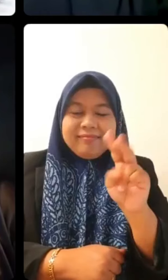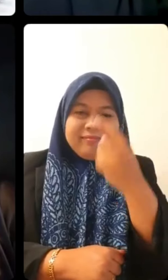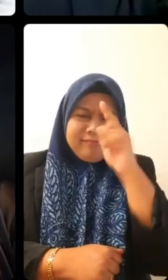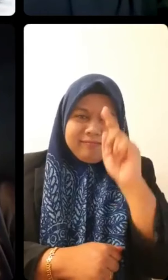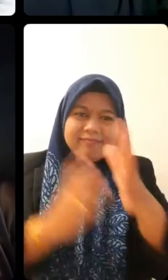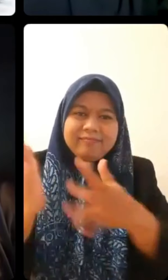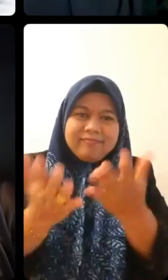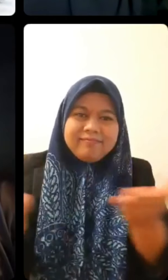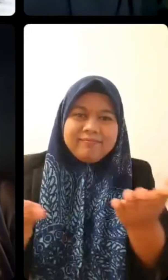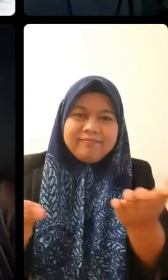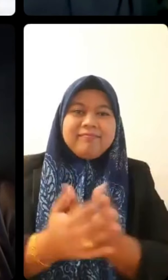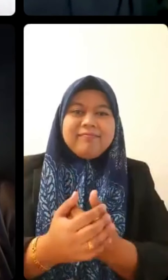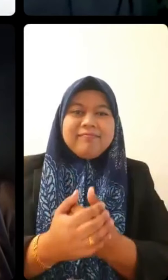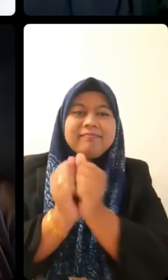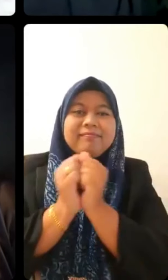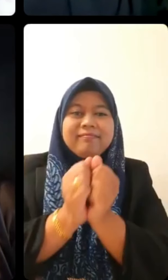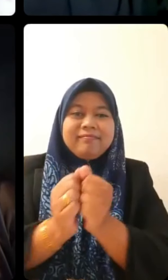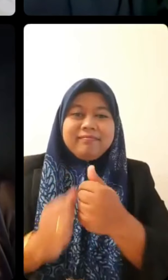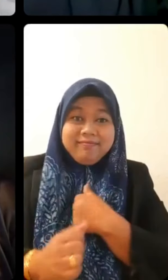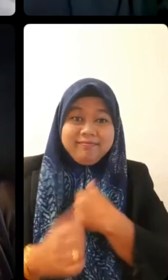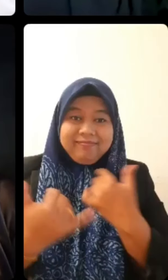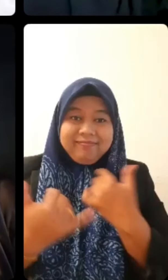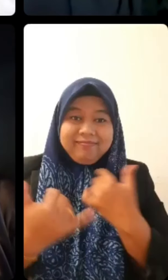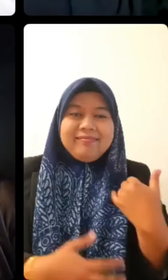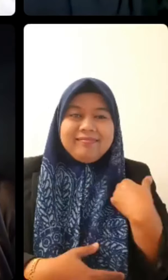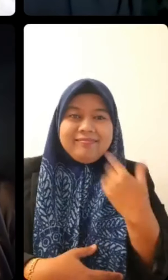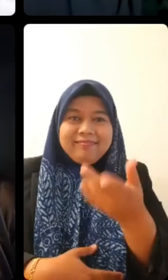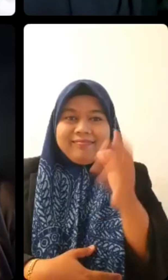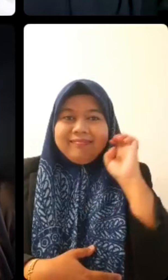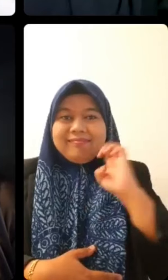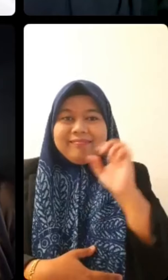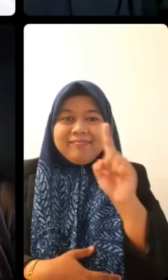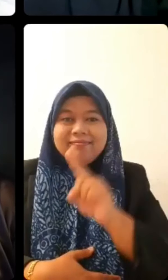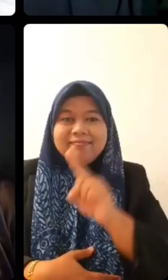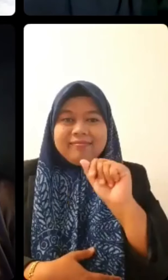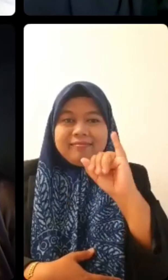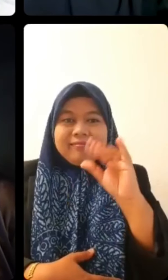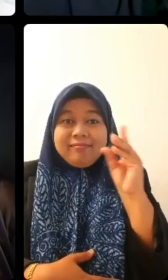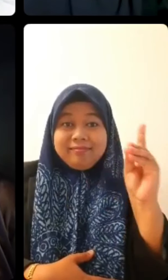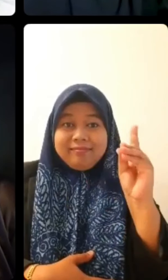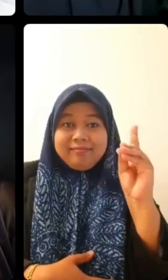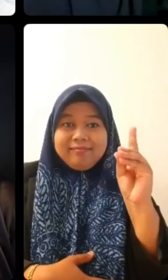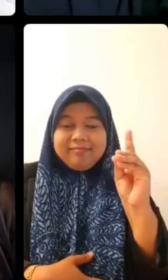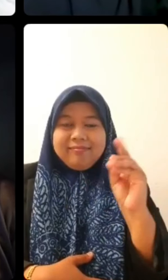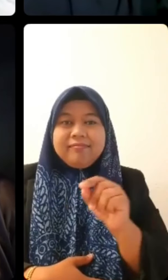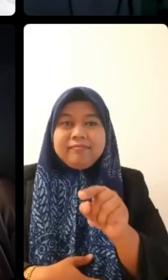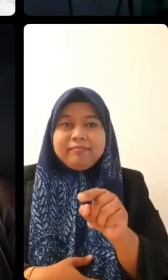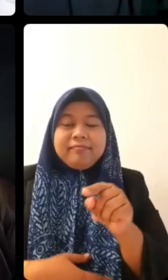Bersama-sama dengan saya sekarang adalah Encik Muhammad Zaid bin Hamdan. Beliau merupakan salah seorang tenaga